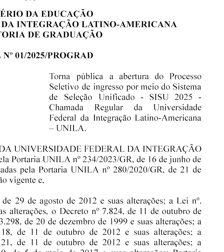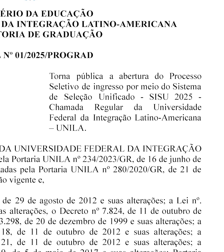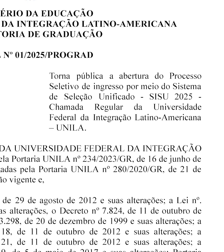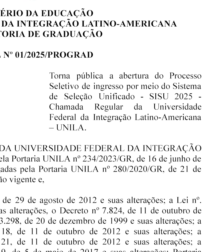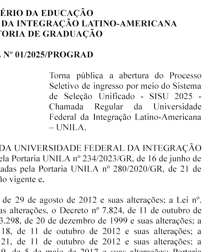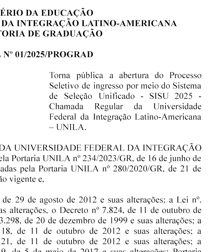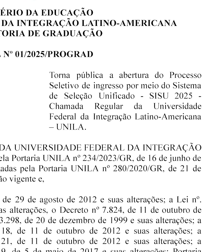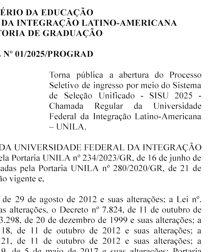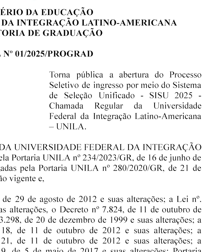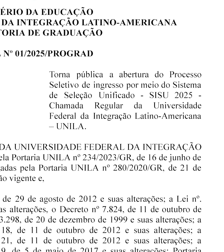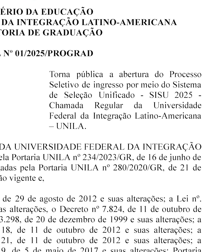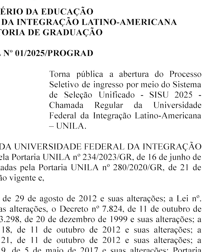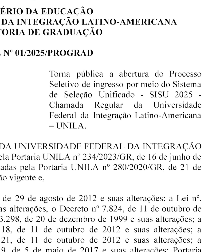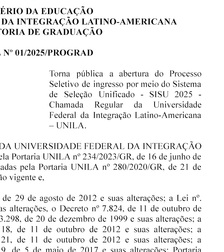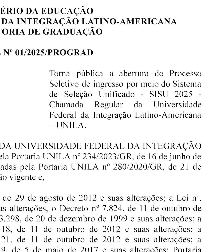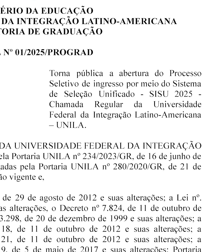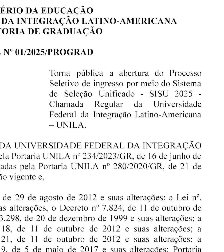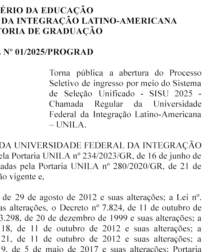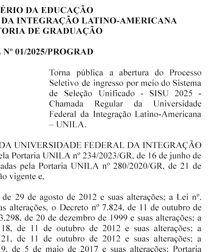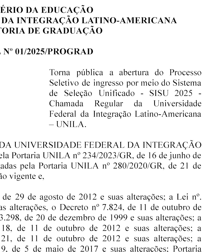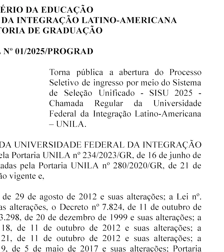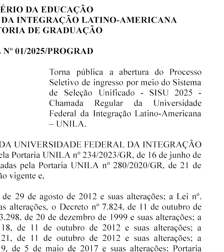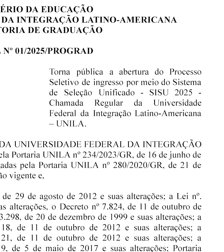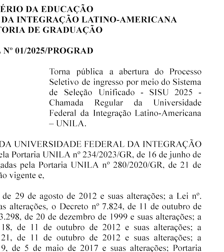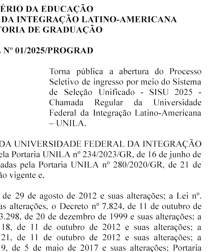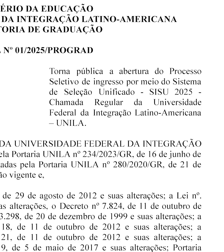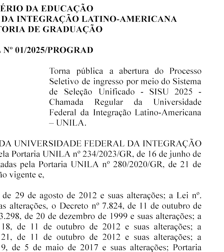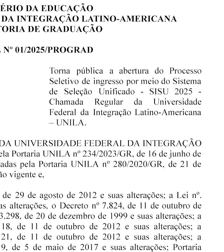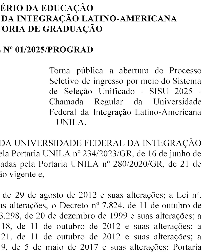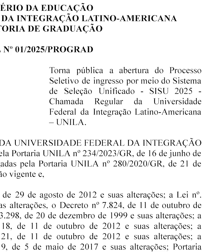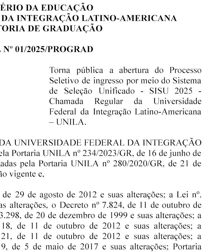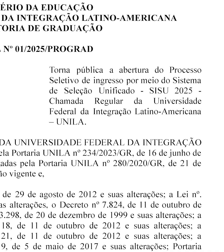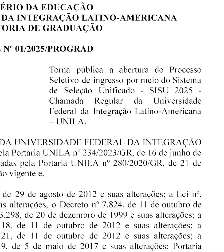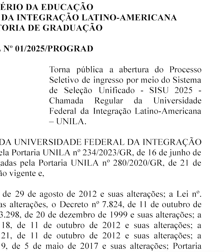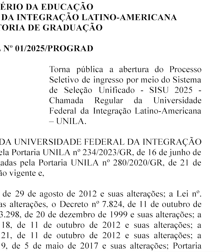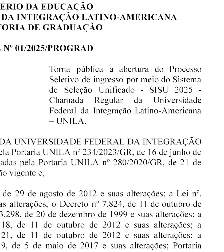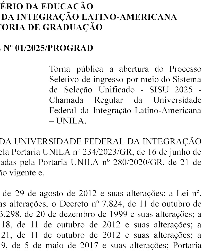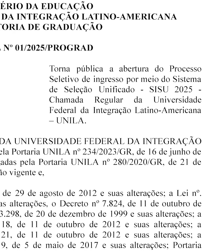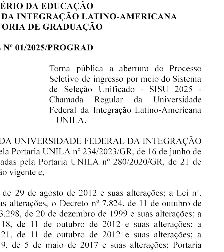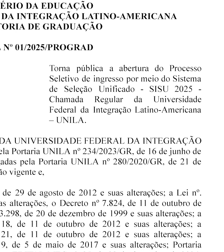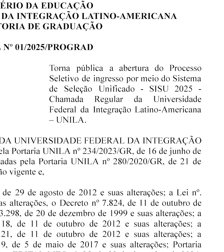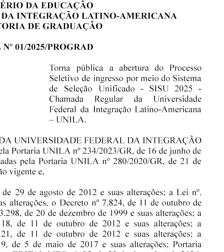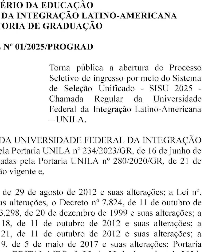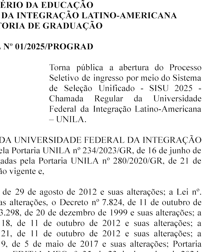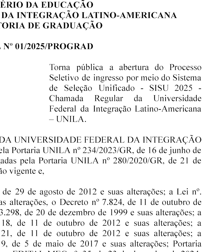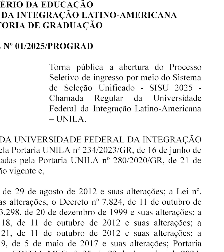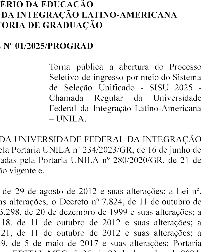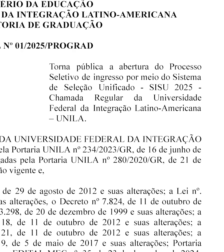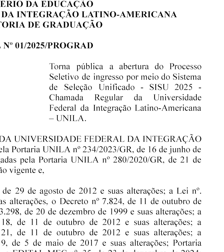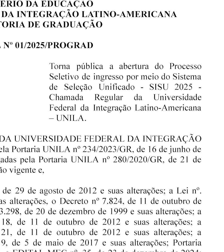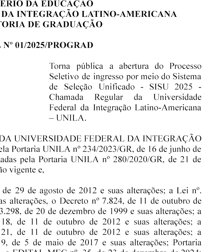nº 12.990, de 9 de junho de 2014, e suas alterações, o Decreto